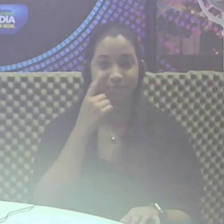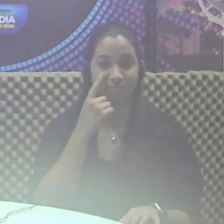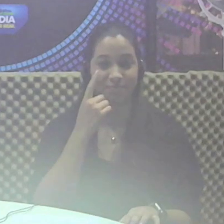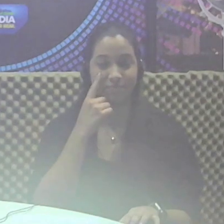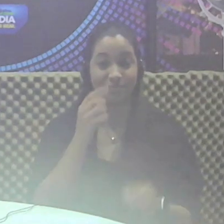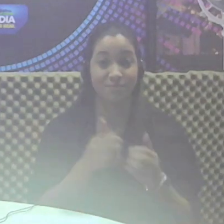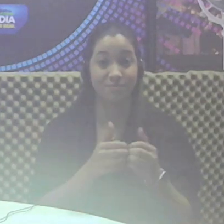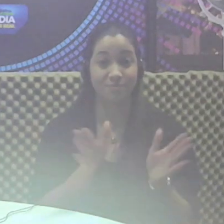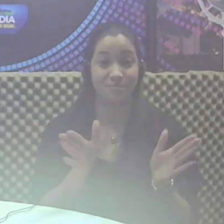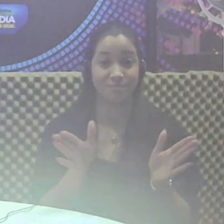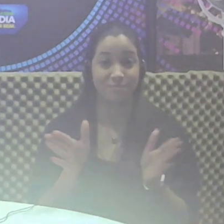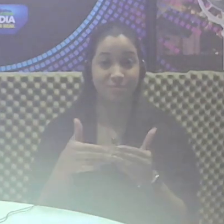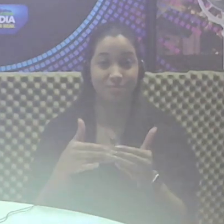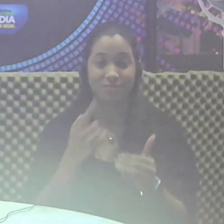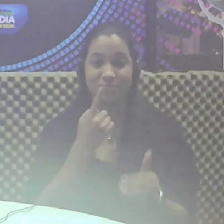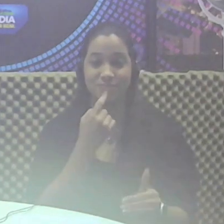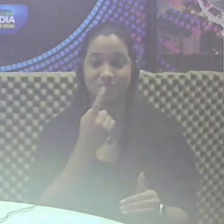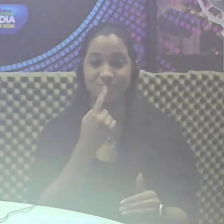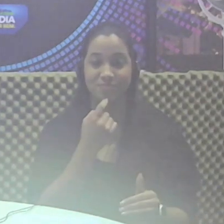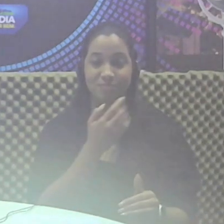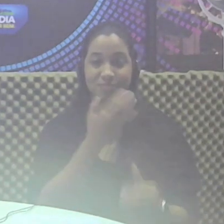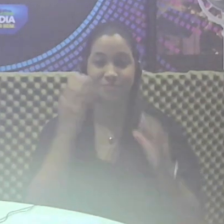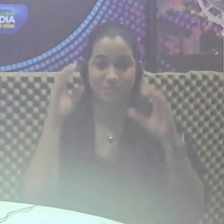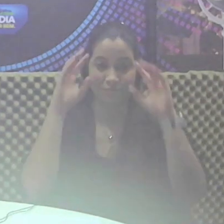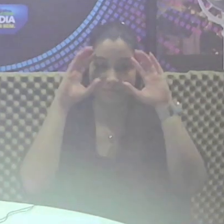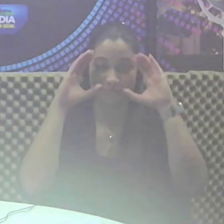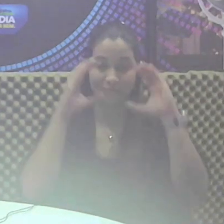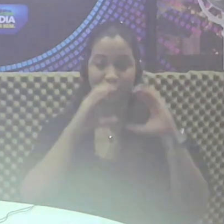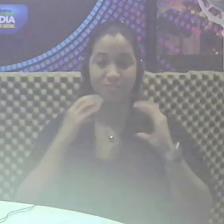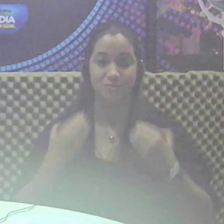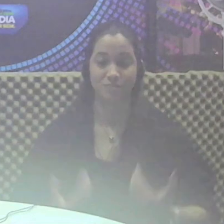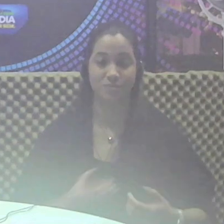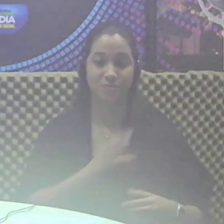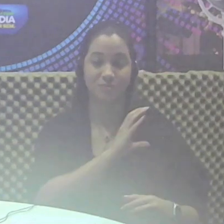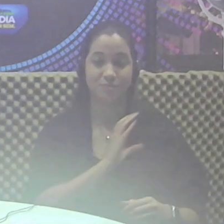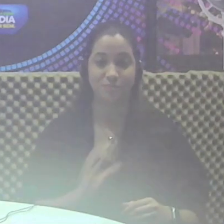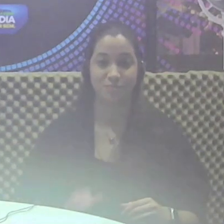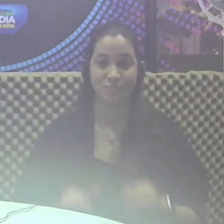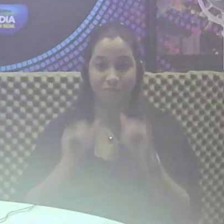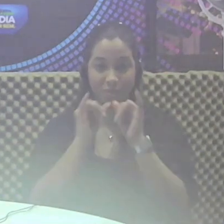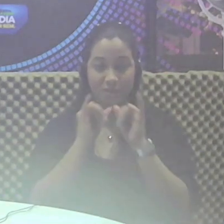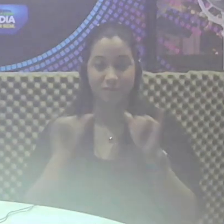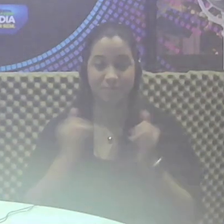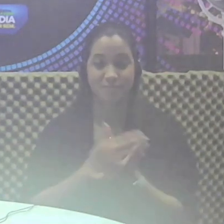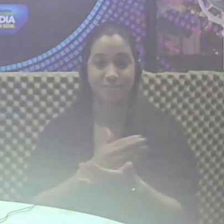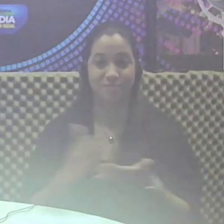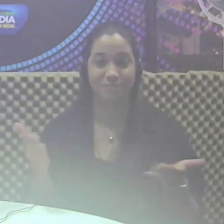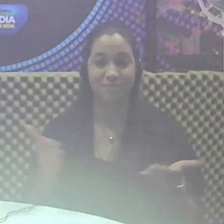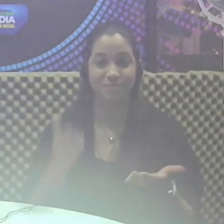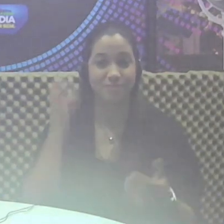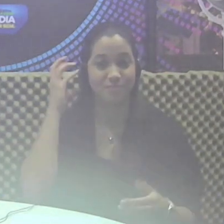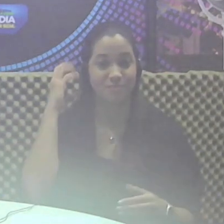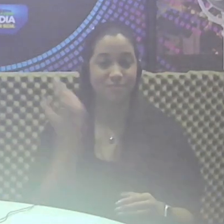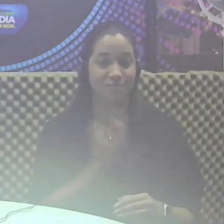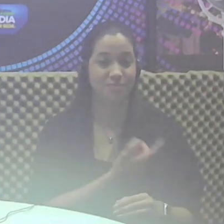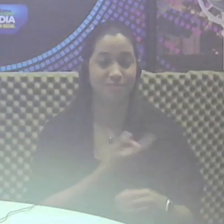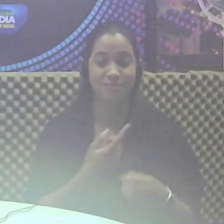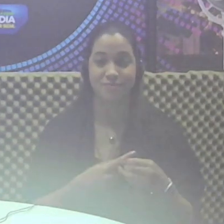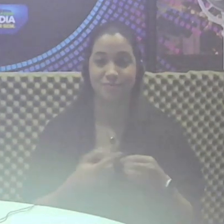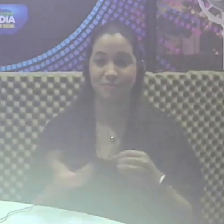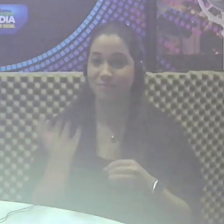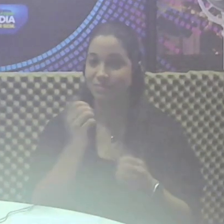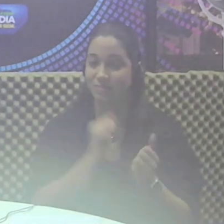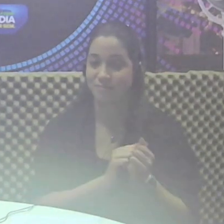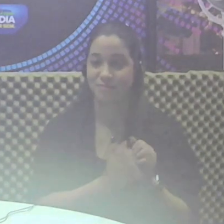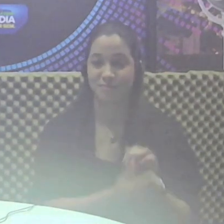abre e fecha no feriado prolongado de Corpus Christi. Essas e outras notícias a partir de agora na Rádio Nossa Cidade.